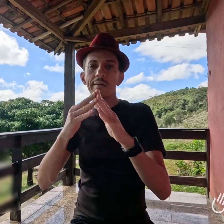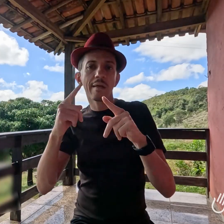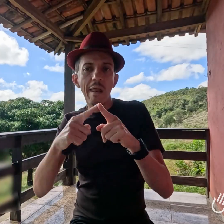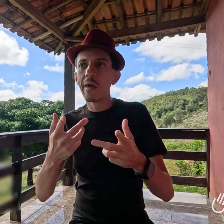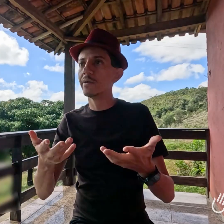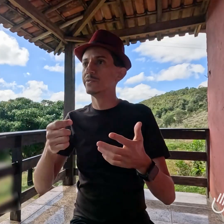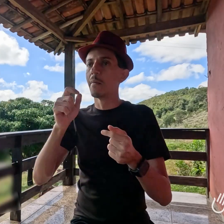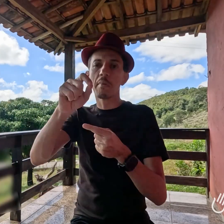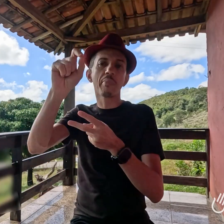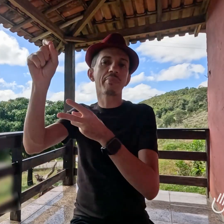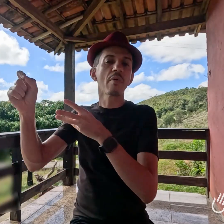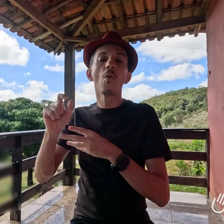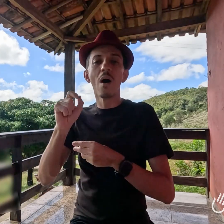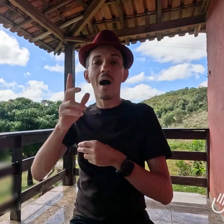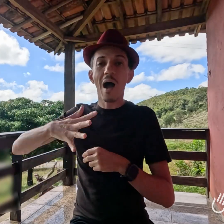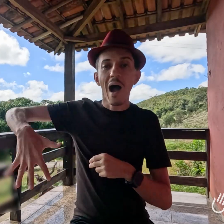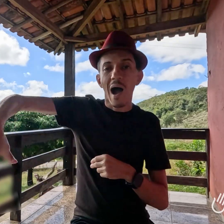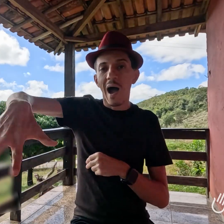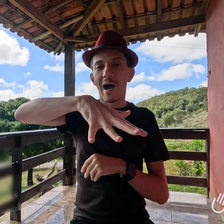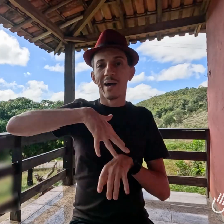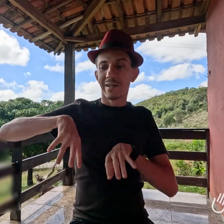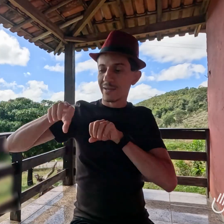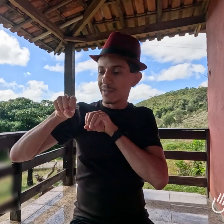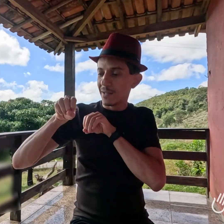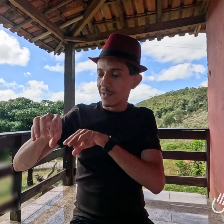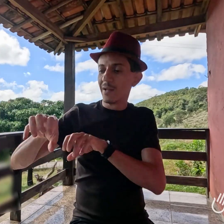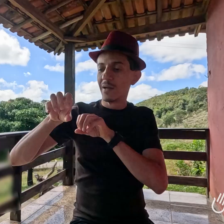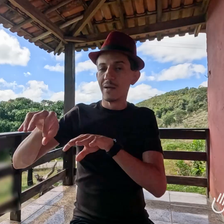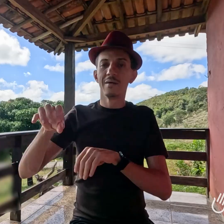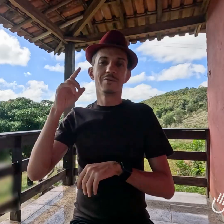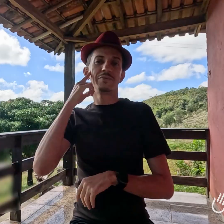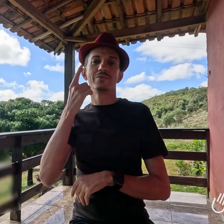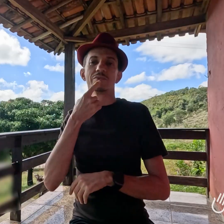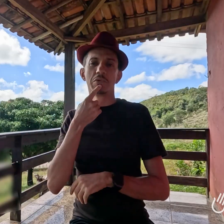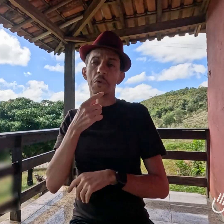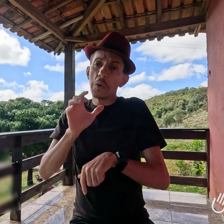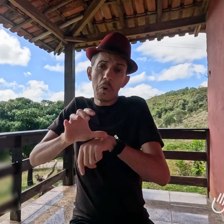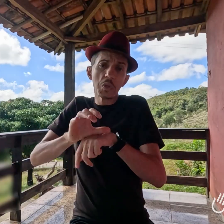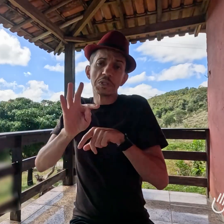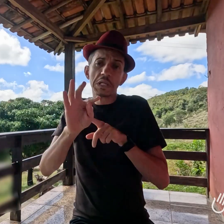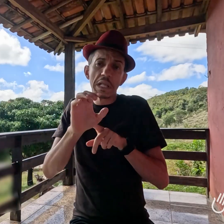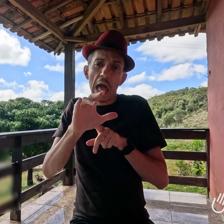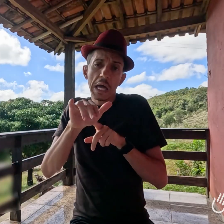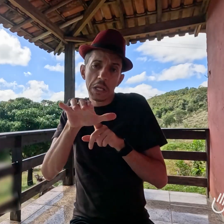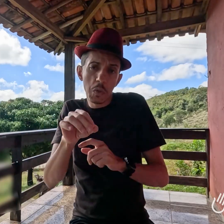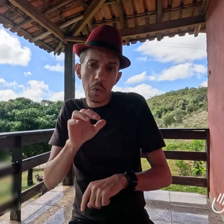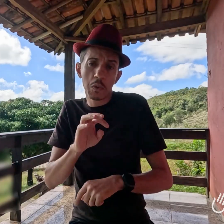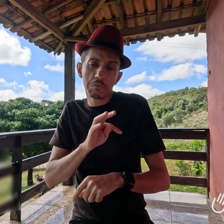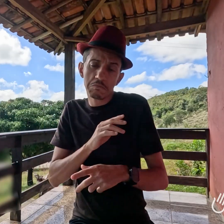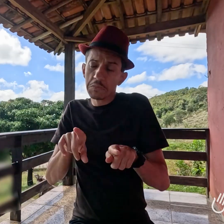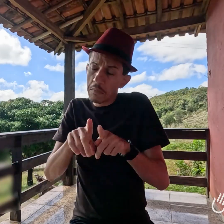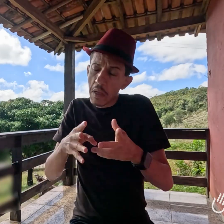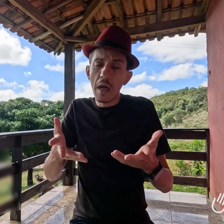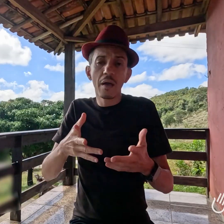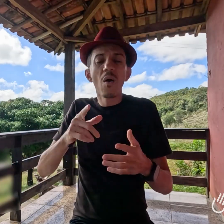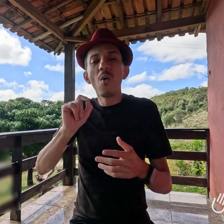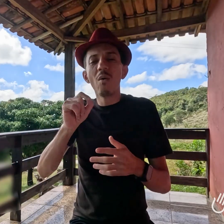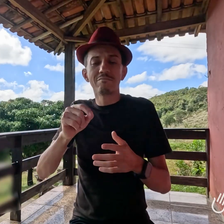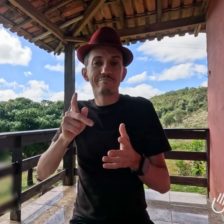pessoas que têm enfrentado desafios na área de interpretação, na área de ensino, na área de educação, em salas de